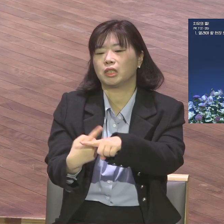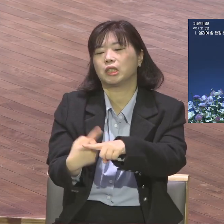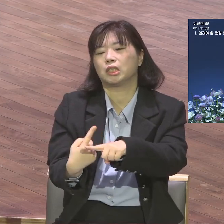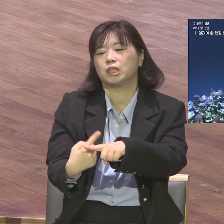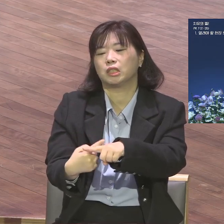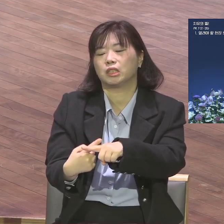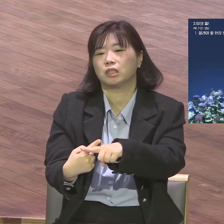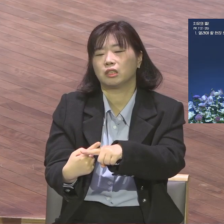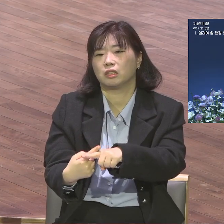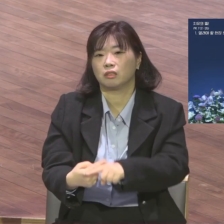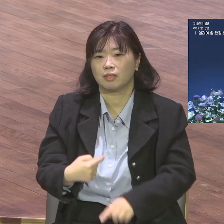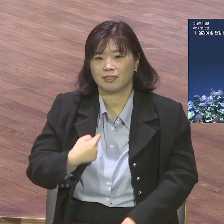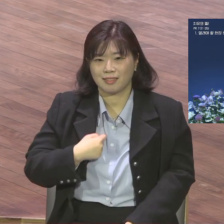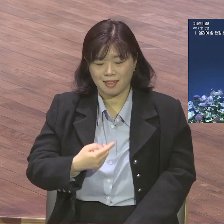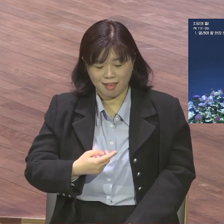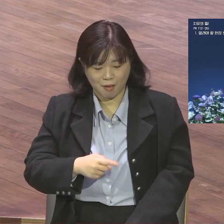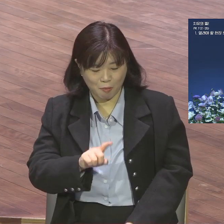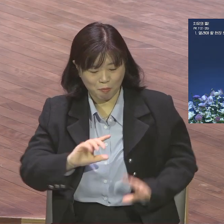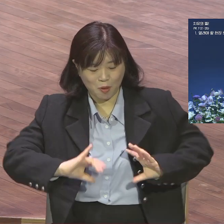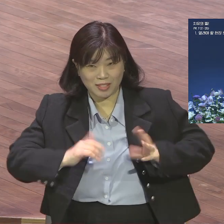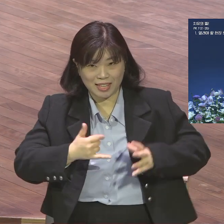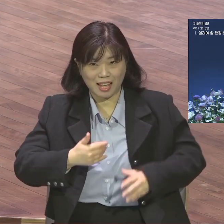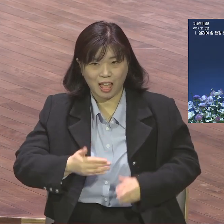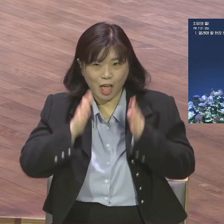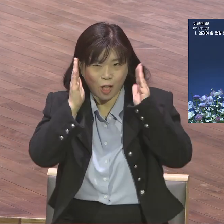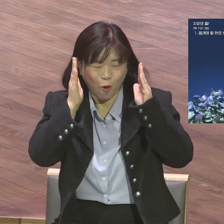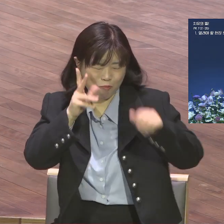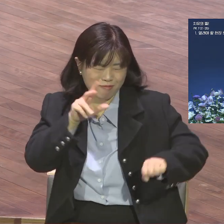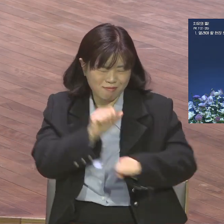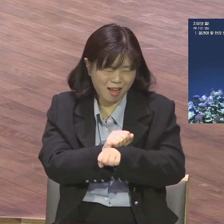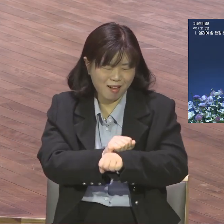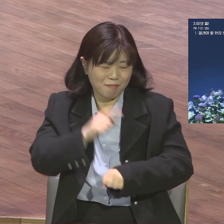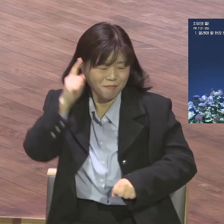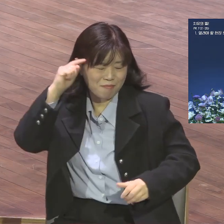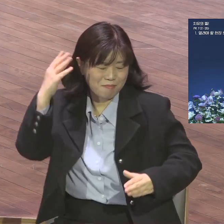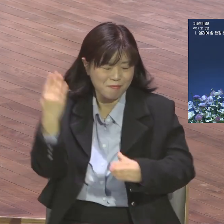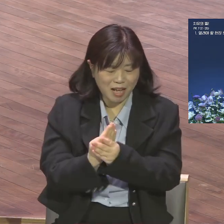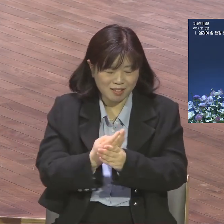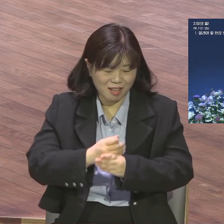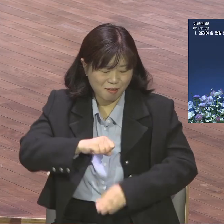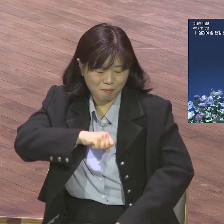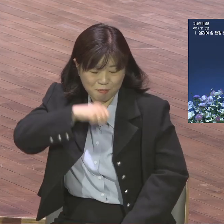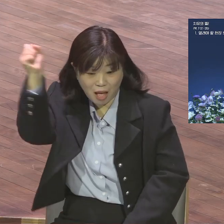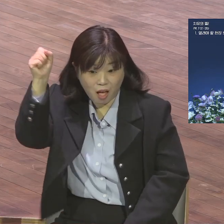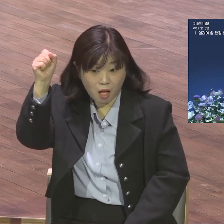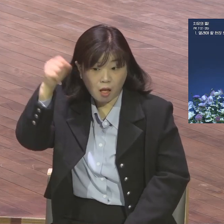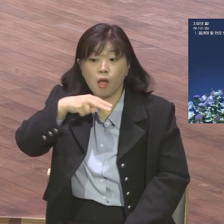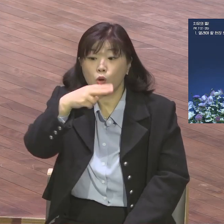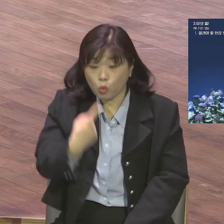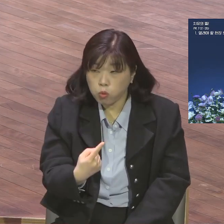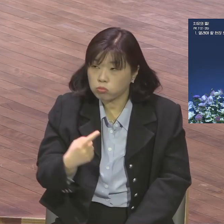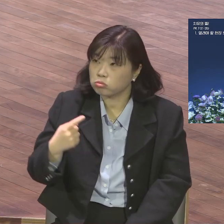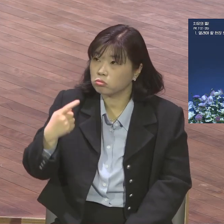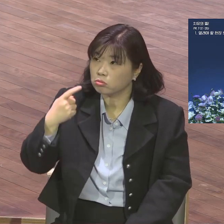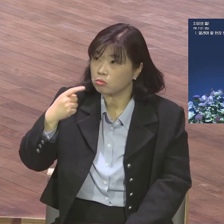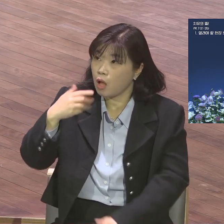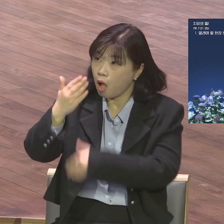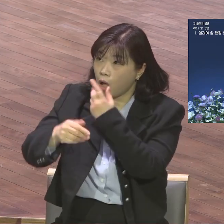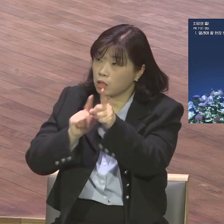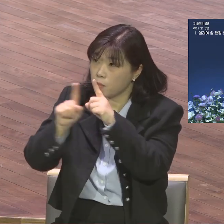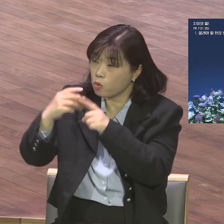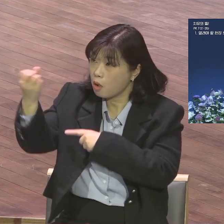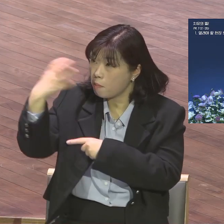세상적으로 박사라도, 세상에 성공한 사람이, 그렇게 책을 많이 읽는 사람이 영적인 말만 못